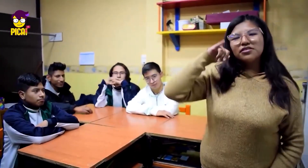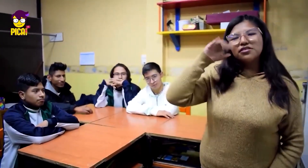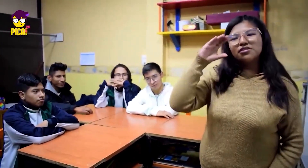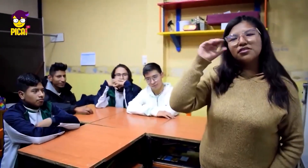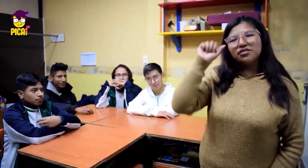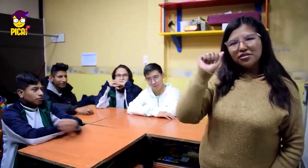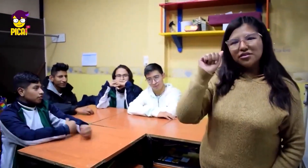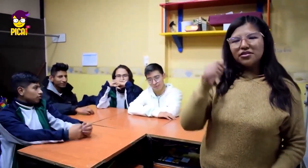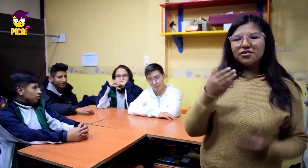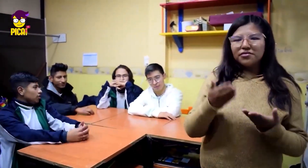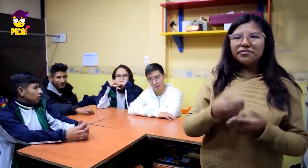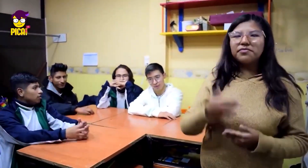Hola, Pica.